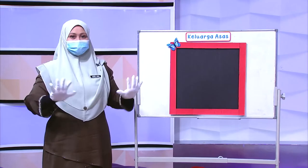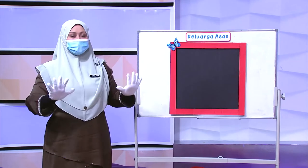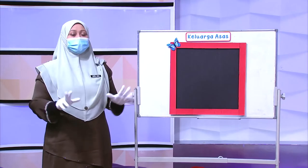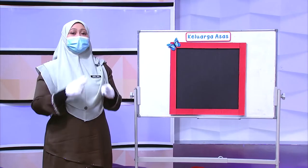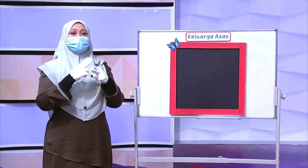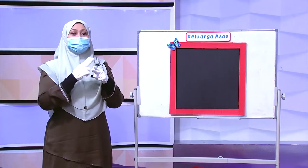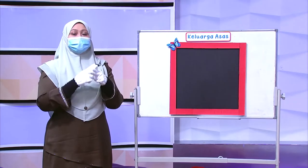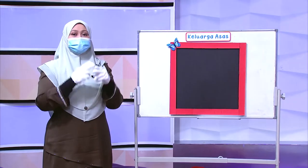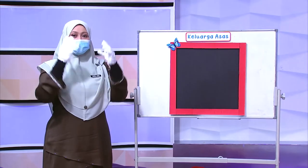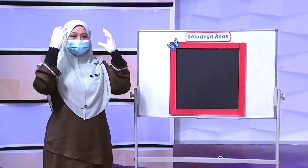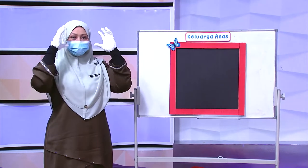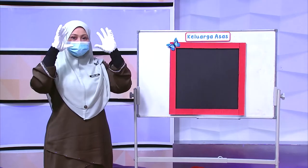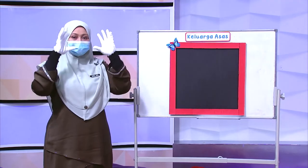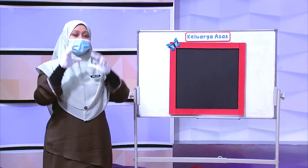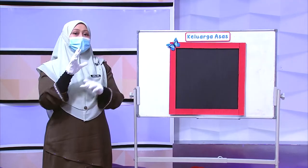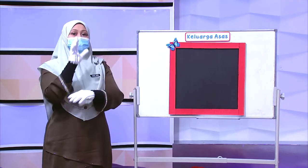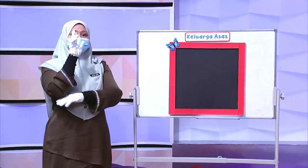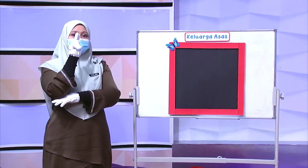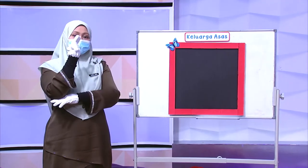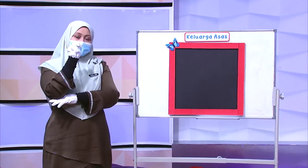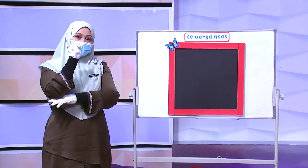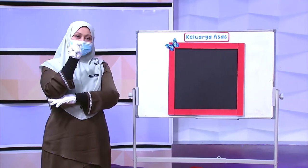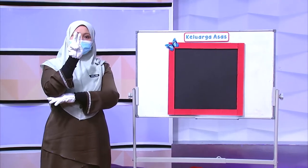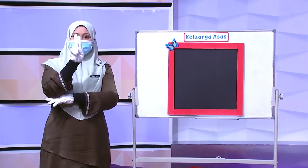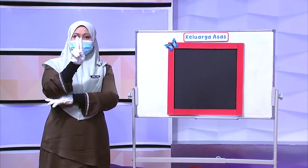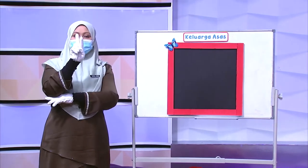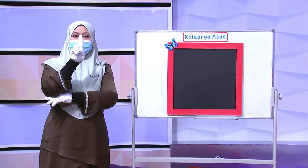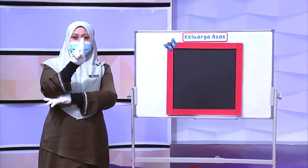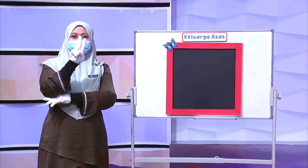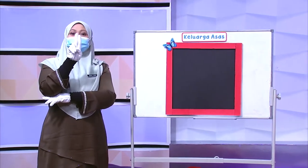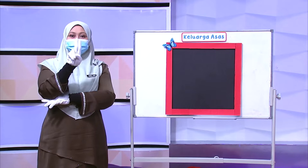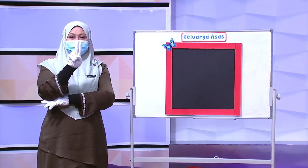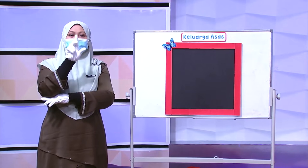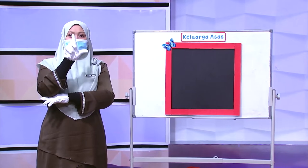Oke nama cekgu nurut n You are you